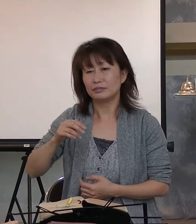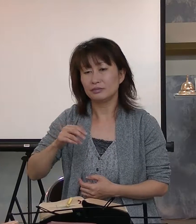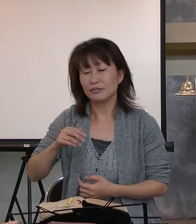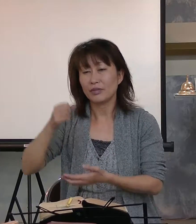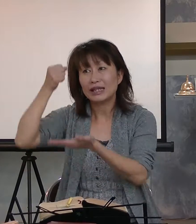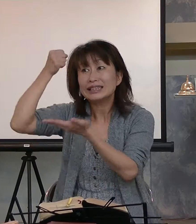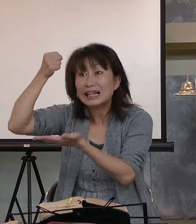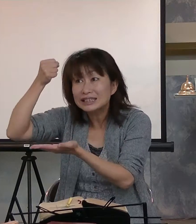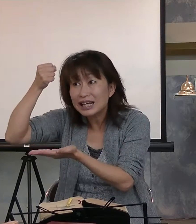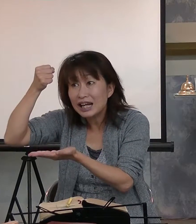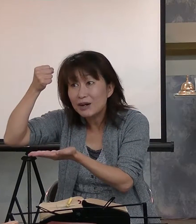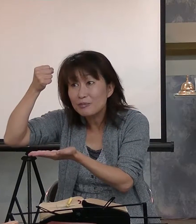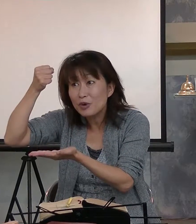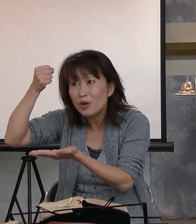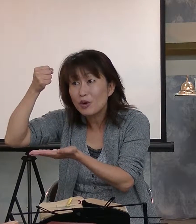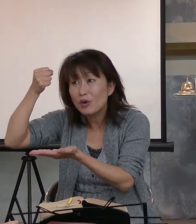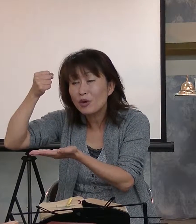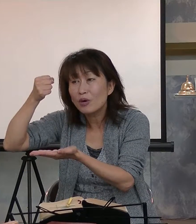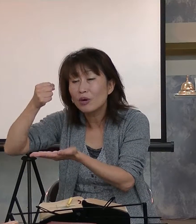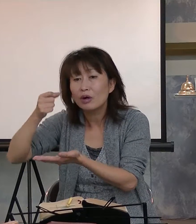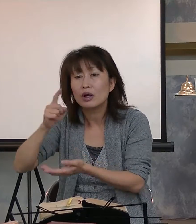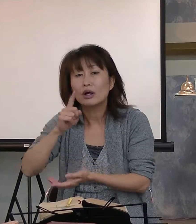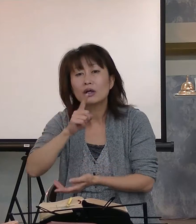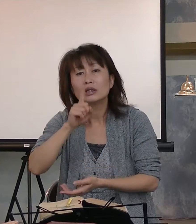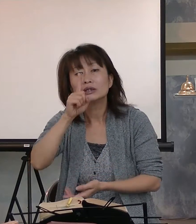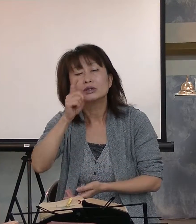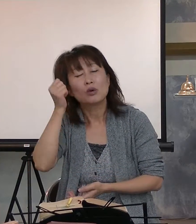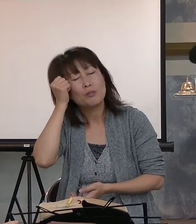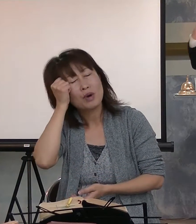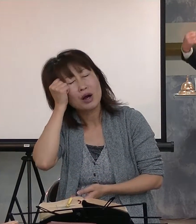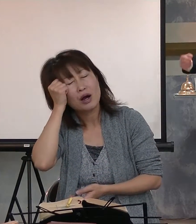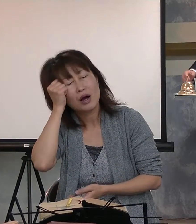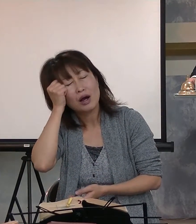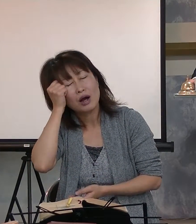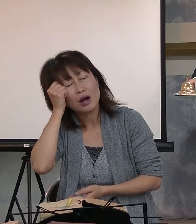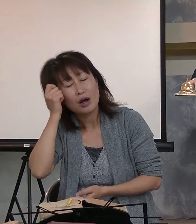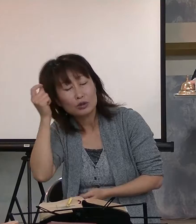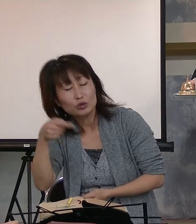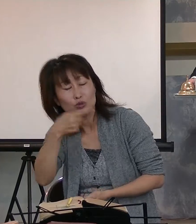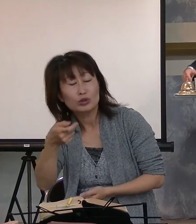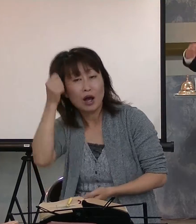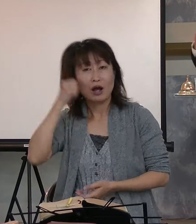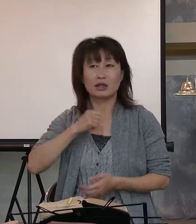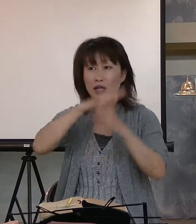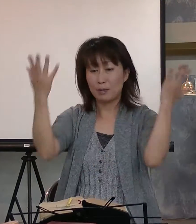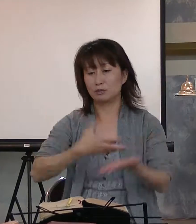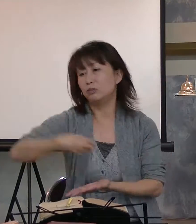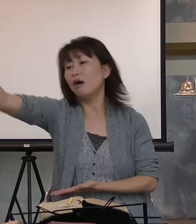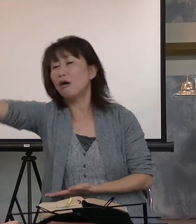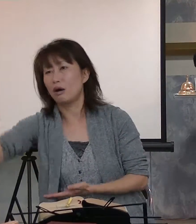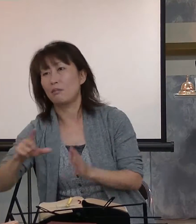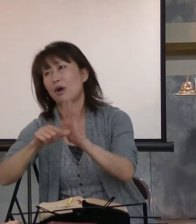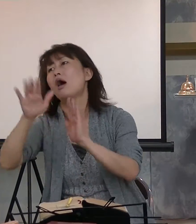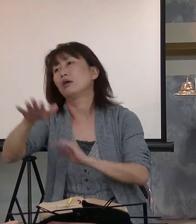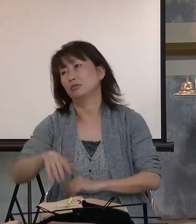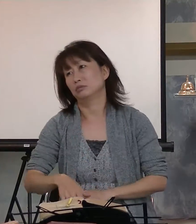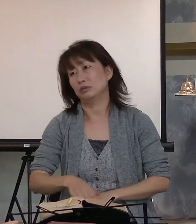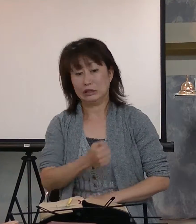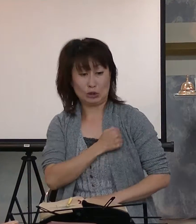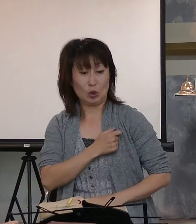財産を一晩で全部持っていかれることもあります。命さえ持っていかれることもあります